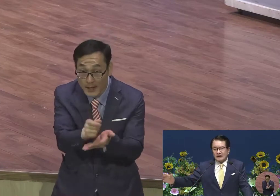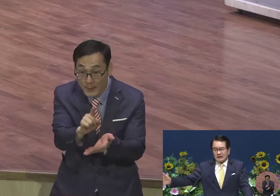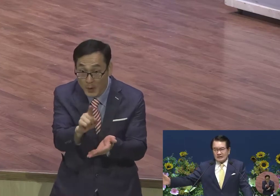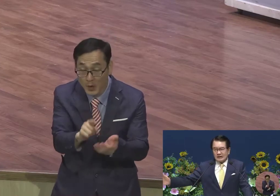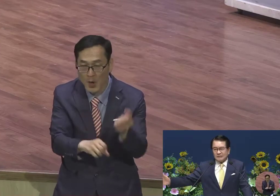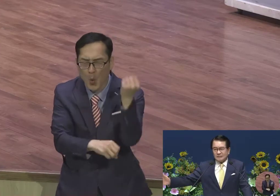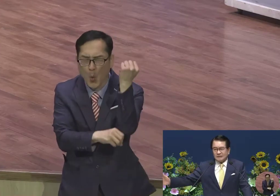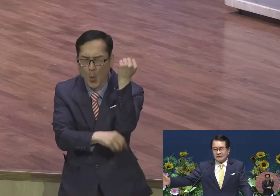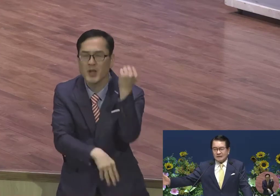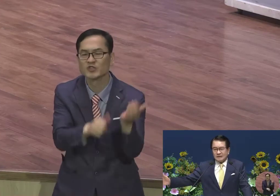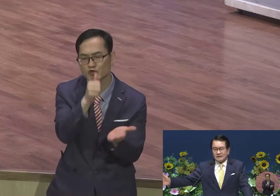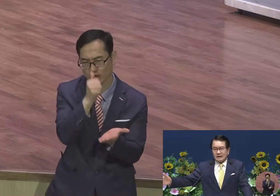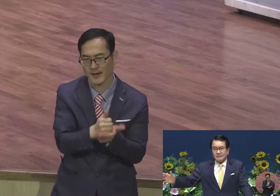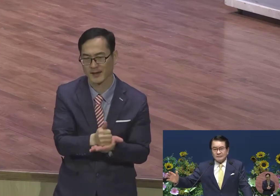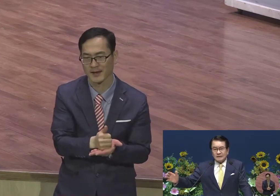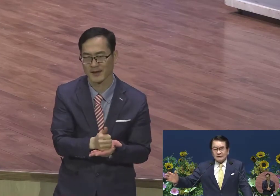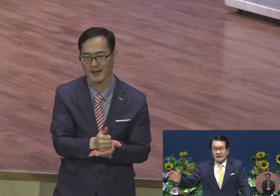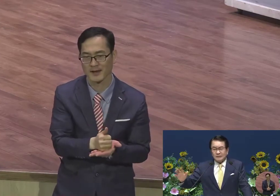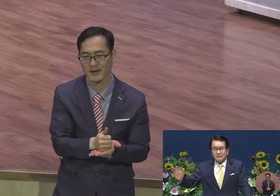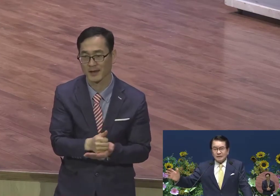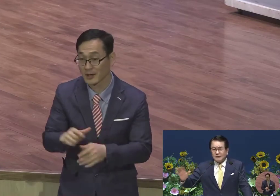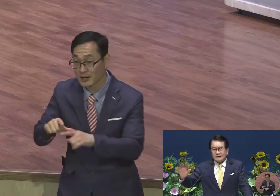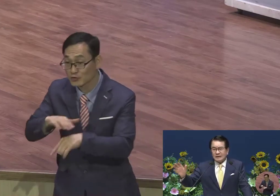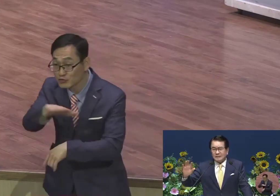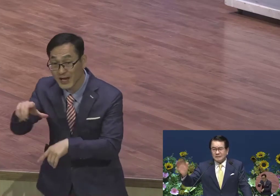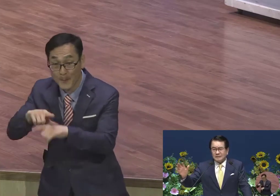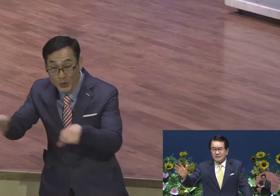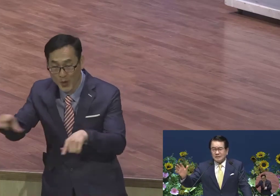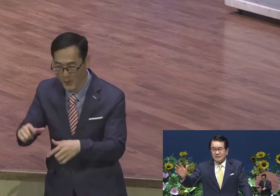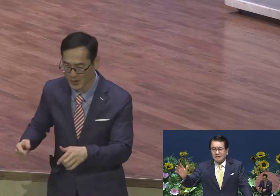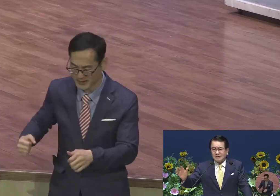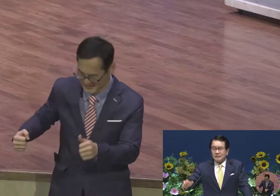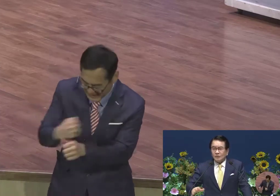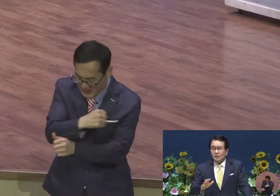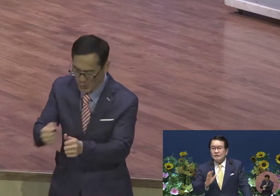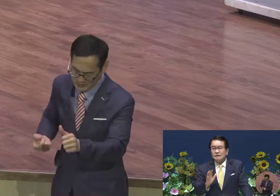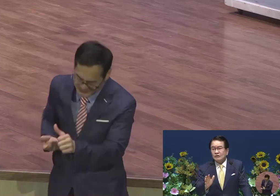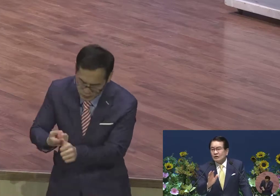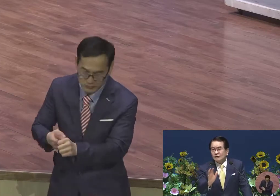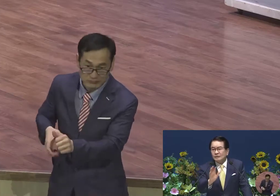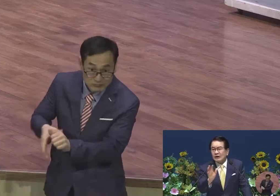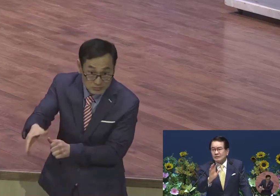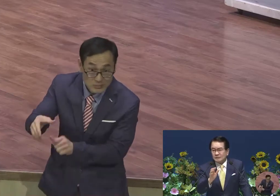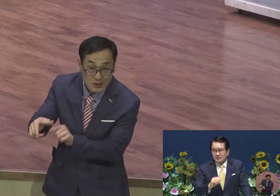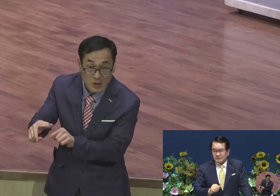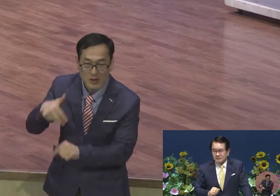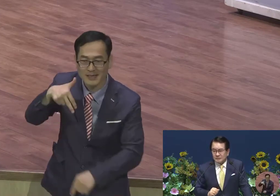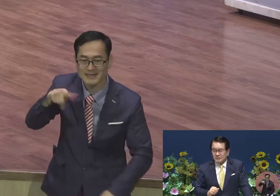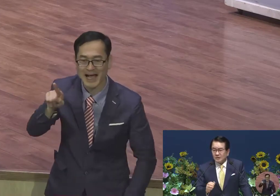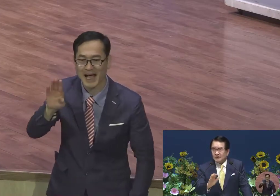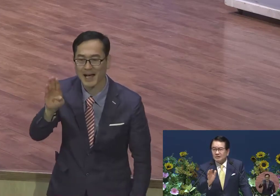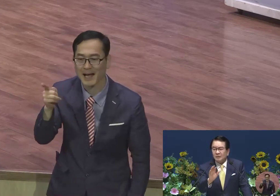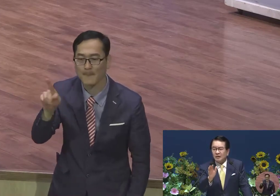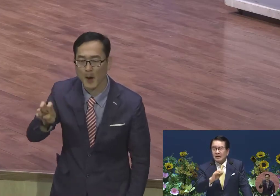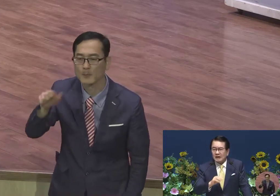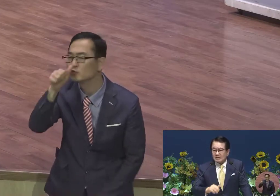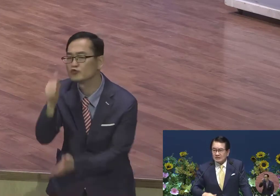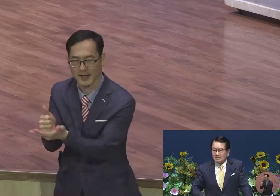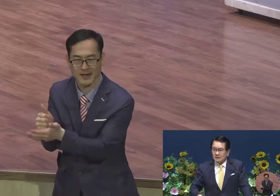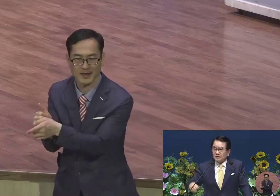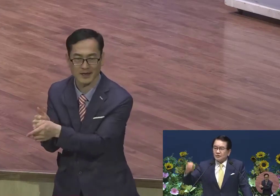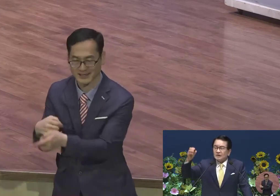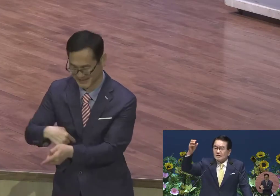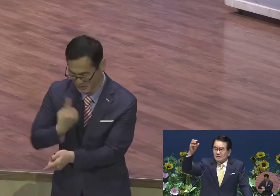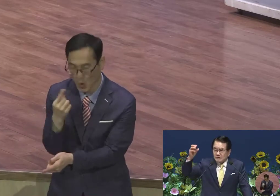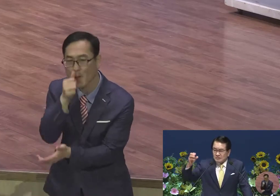자범죄라고 그래요. 자범죄. 자범죄. 그 자범죄 없는 사람은 없지요. 원죄도 없는 사람이 없어요. 본인도 몰라.